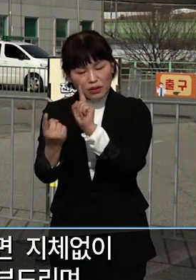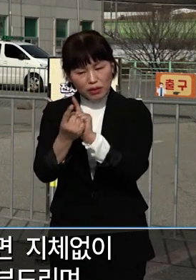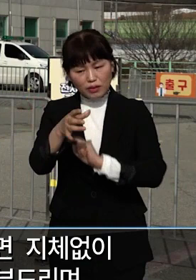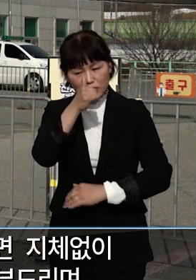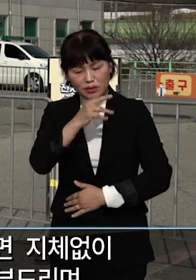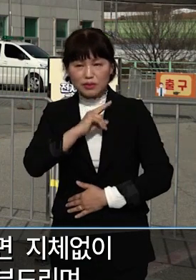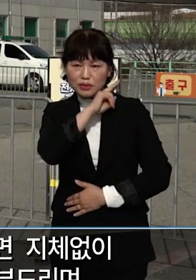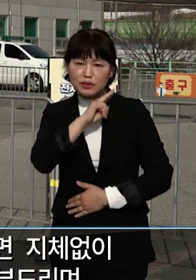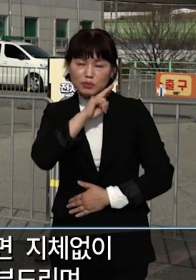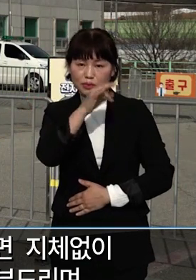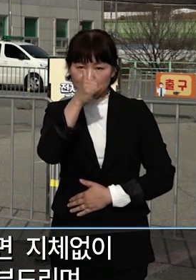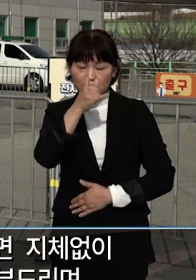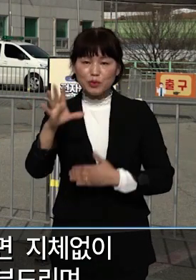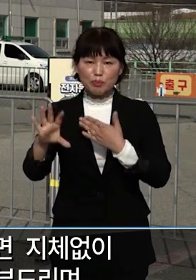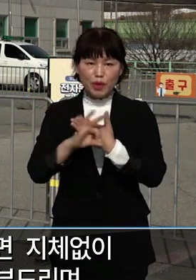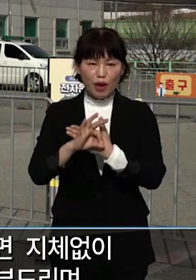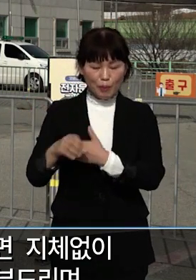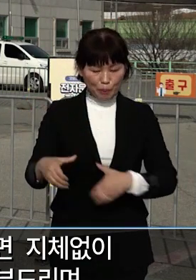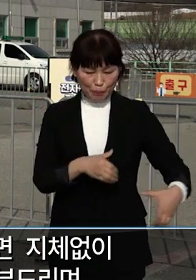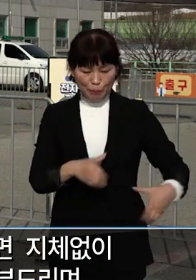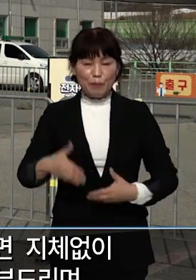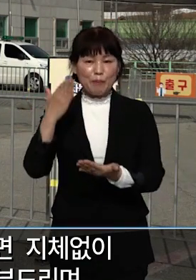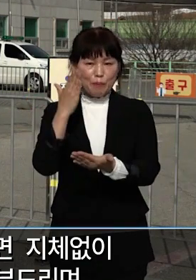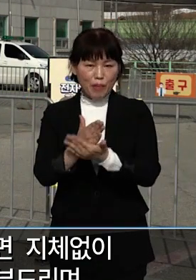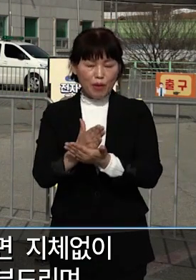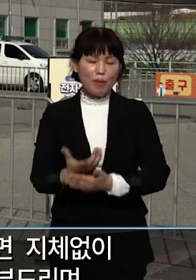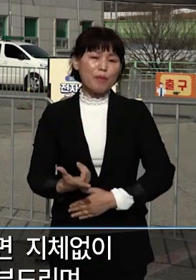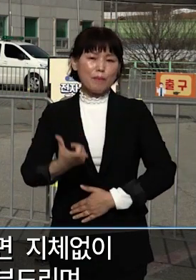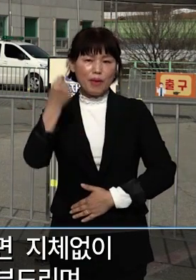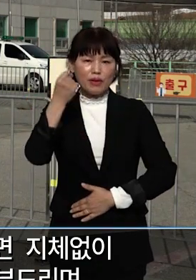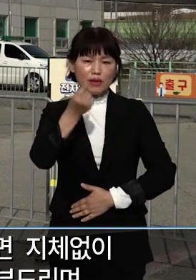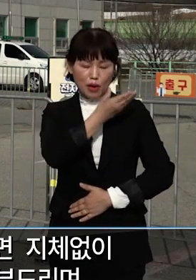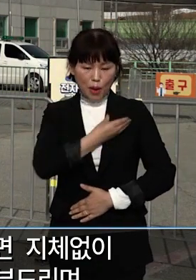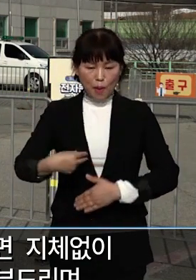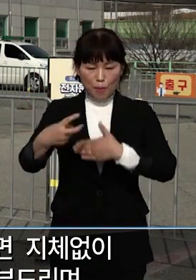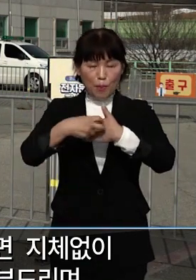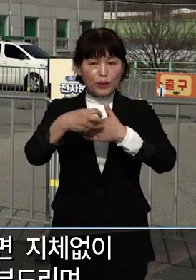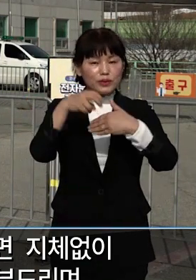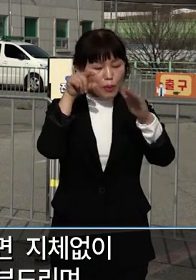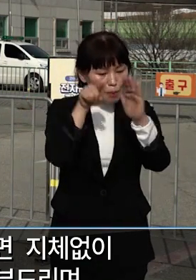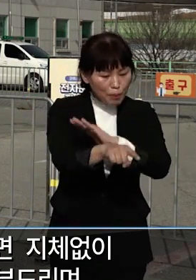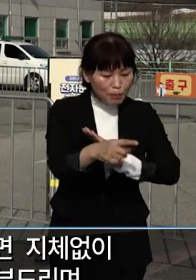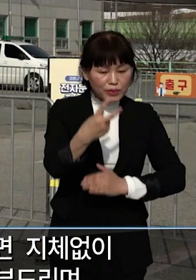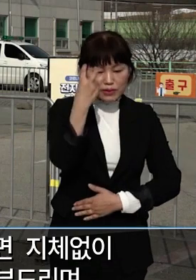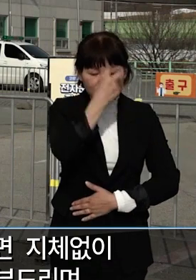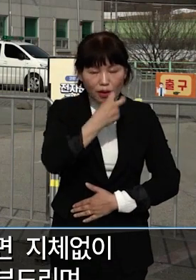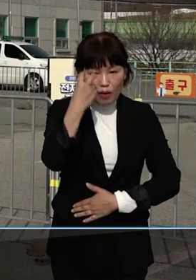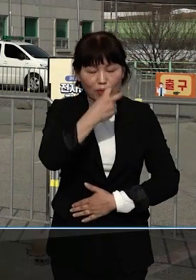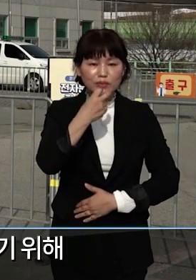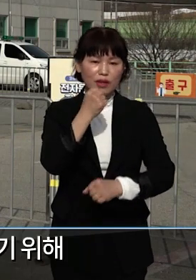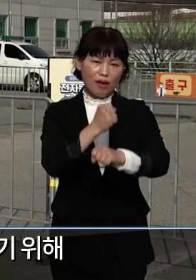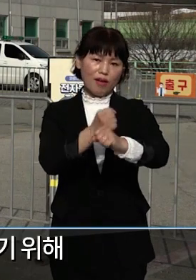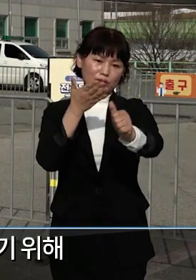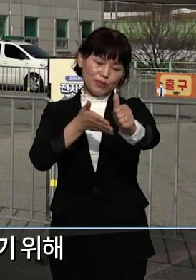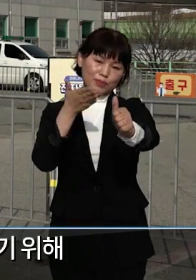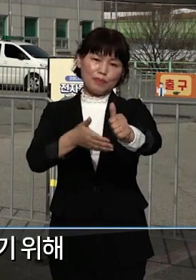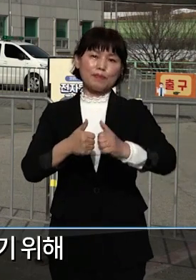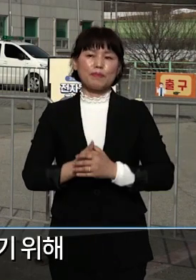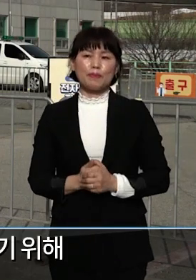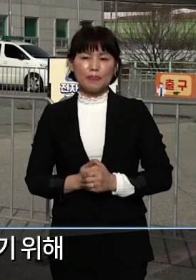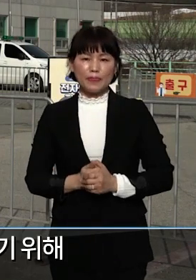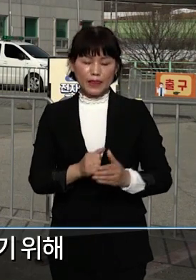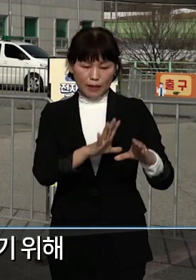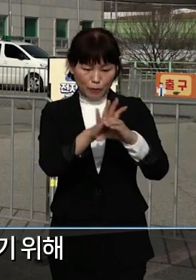없이 보건소 선별진료소를 방문하여 검사를 받아주시길 당부드리며